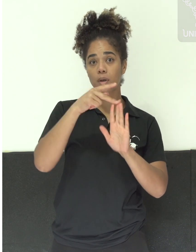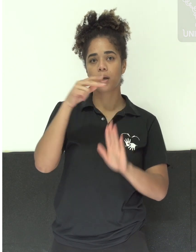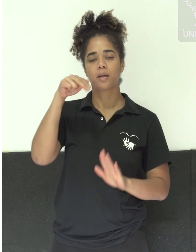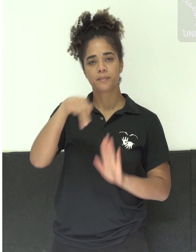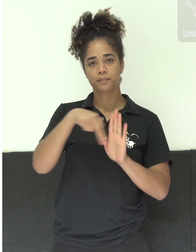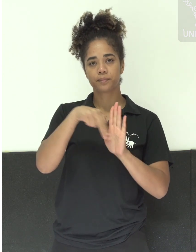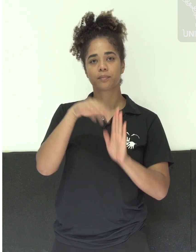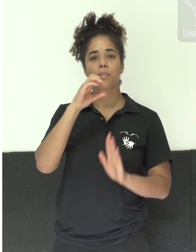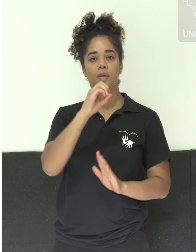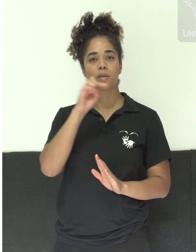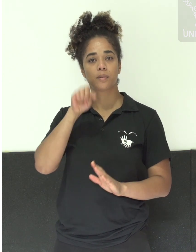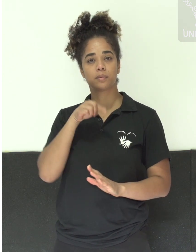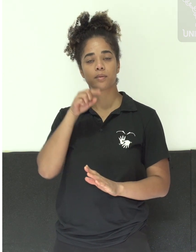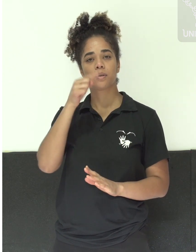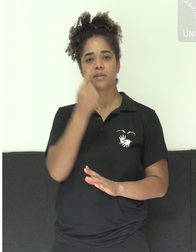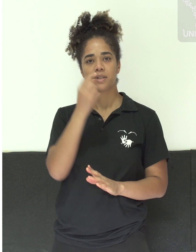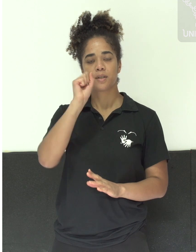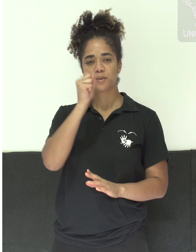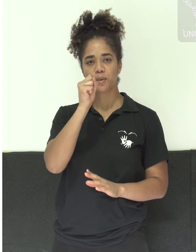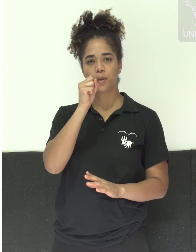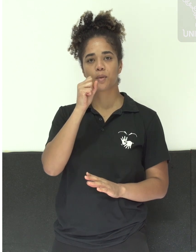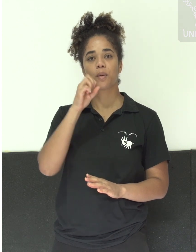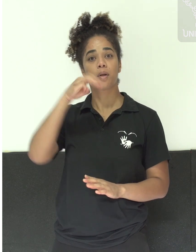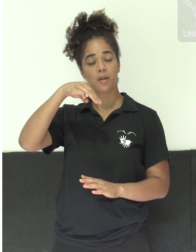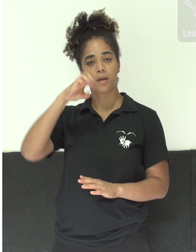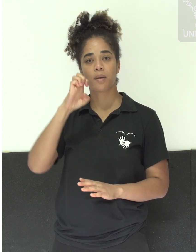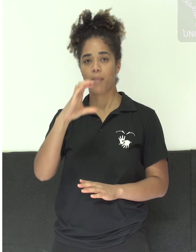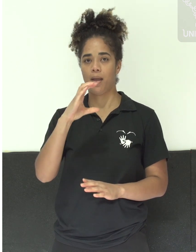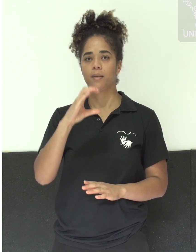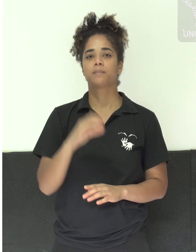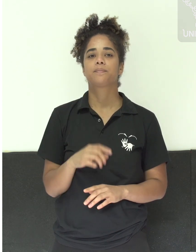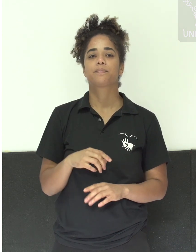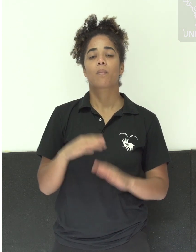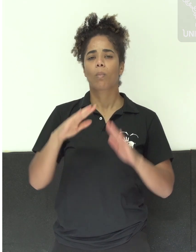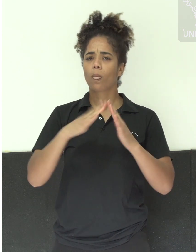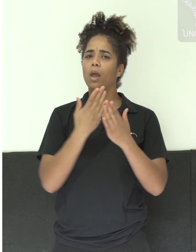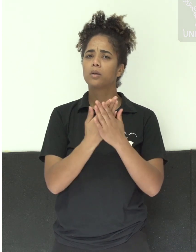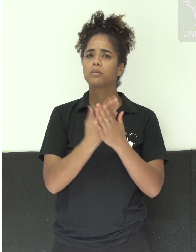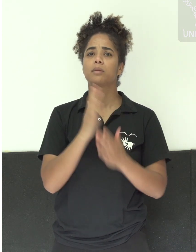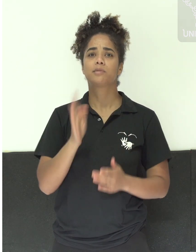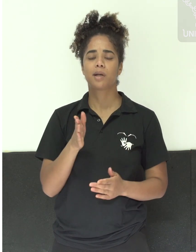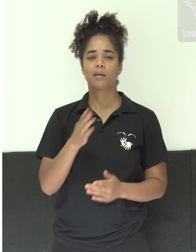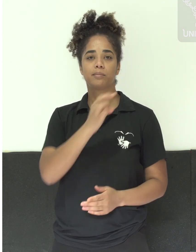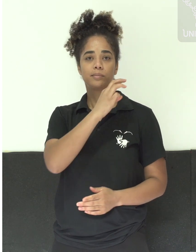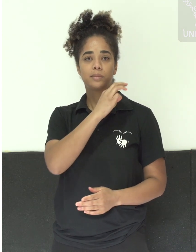018/2012, MEC, tenham cursado integralmente o ensino médio em escolas públicas.